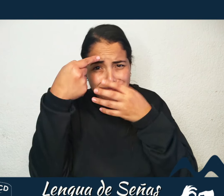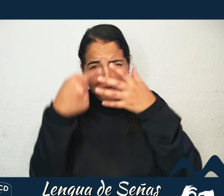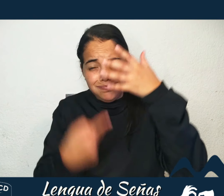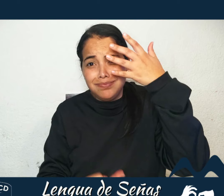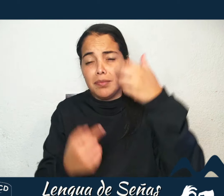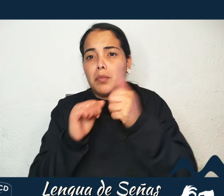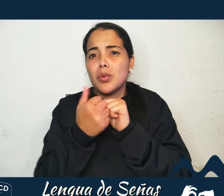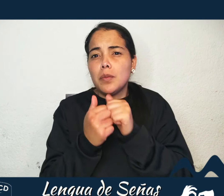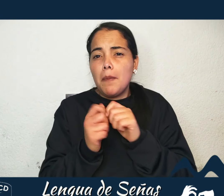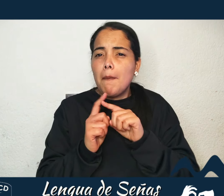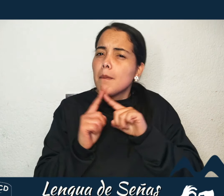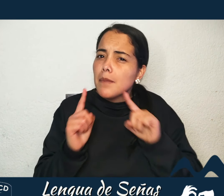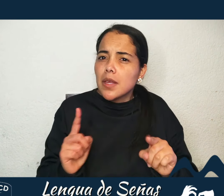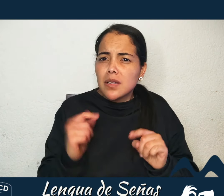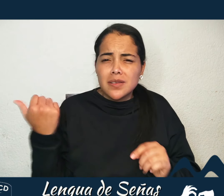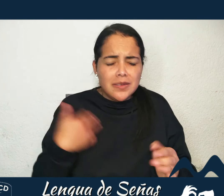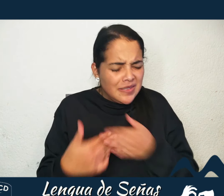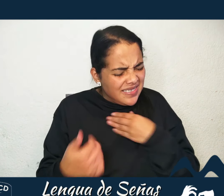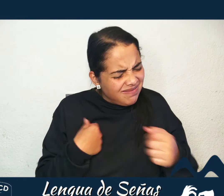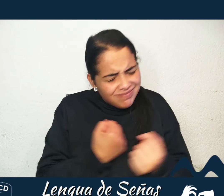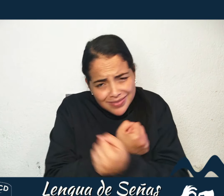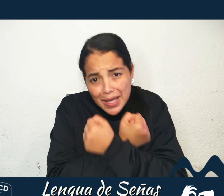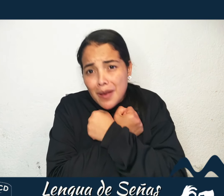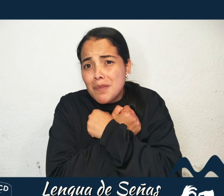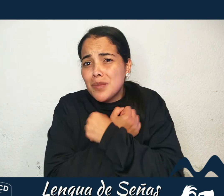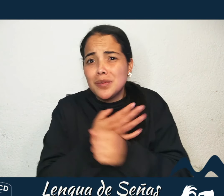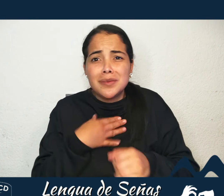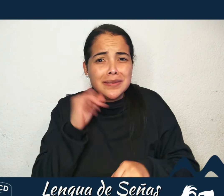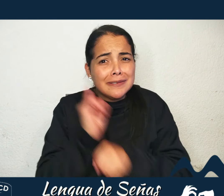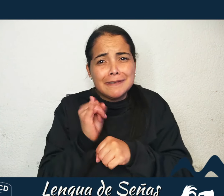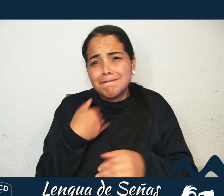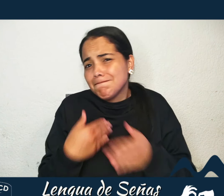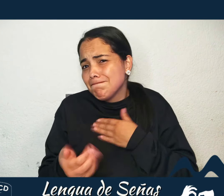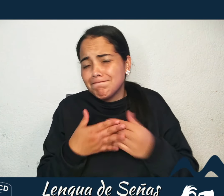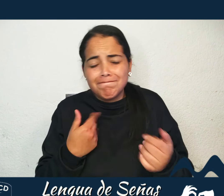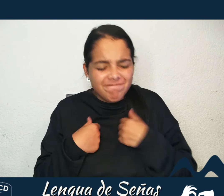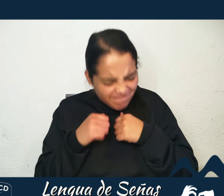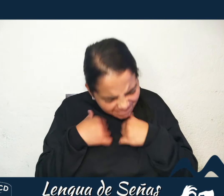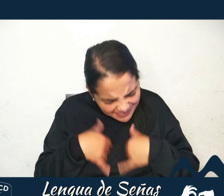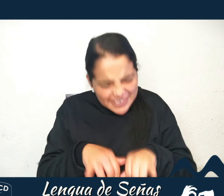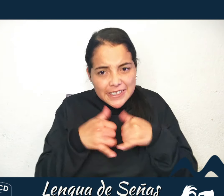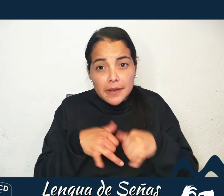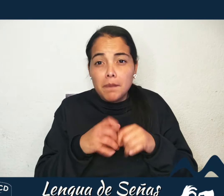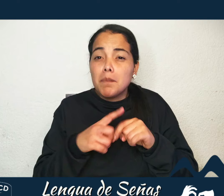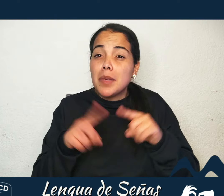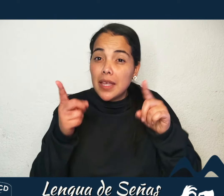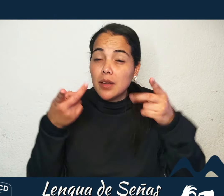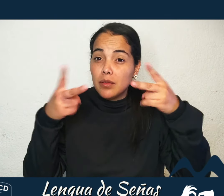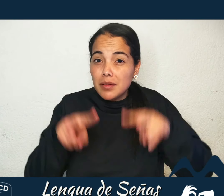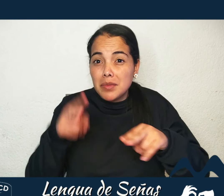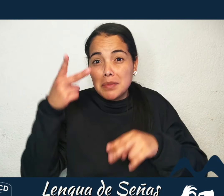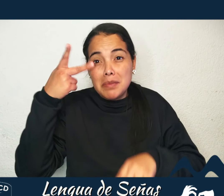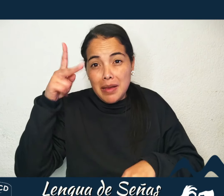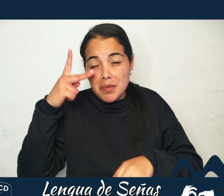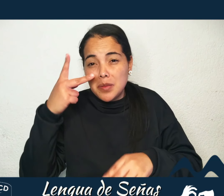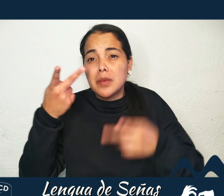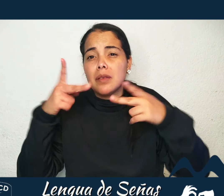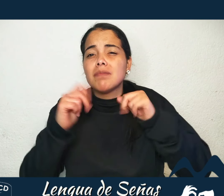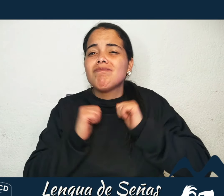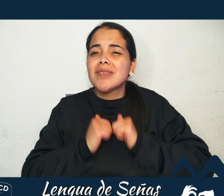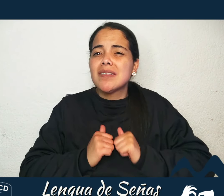como habíamos aprendido, sino que su amor por la iglesia también le generaba gran aflicción cuando veía que la iglesia